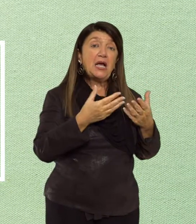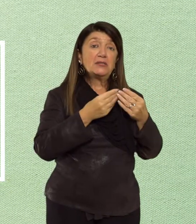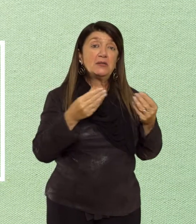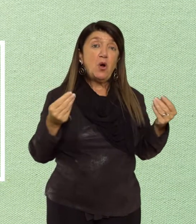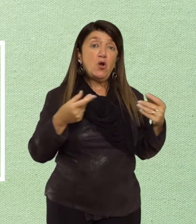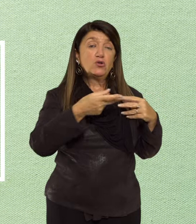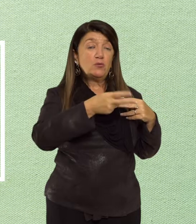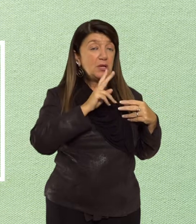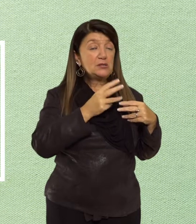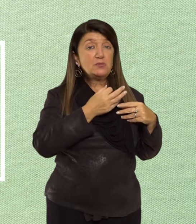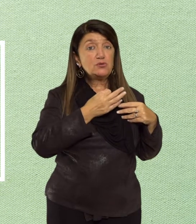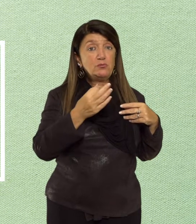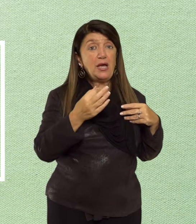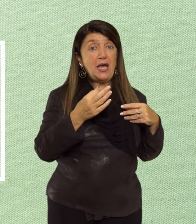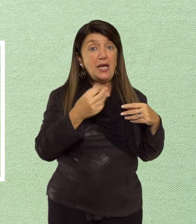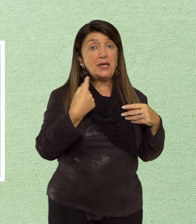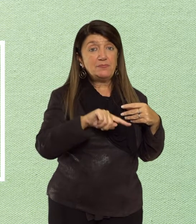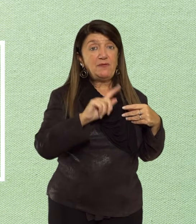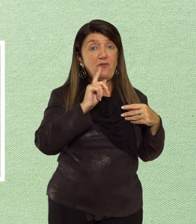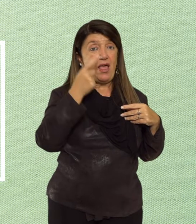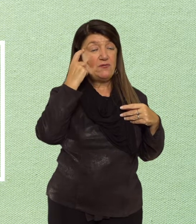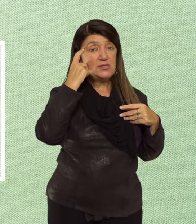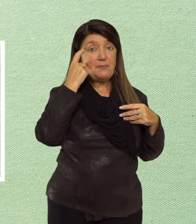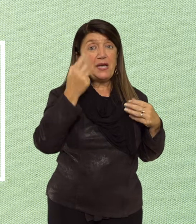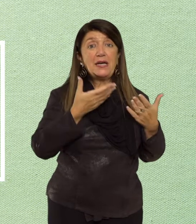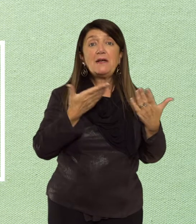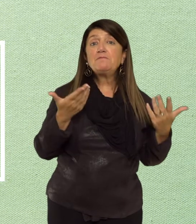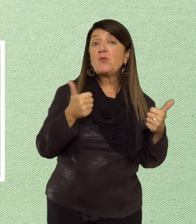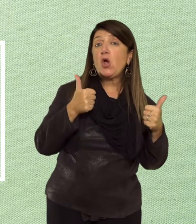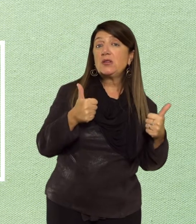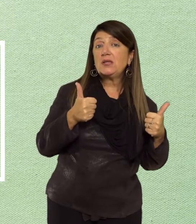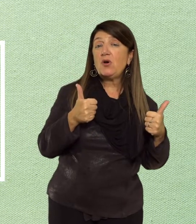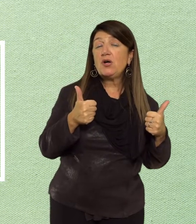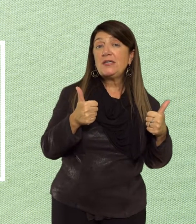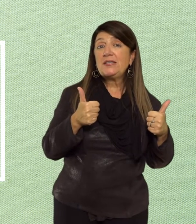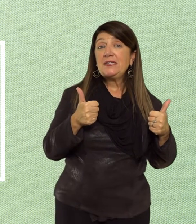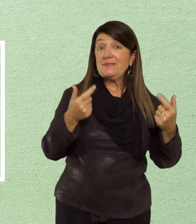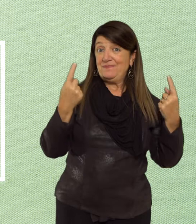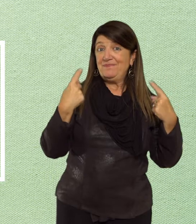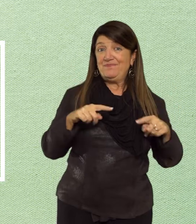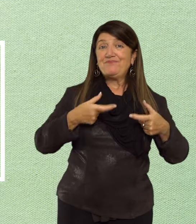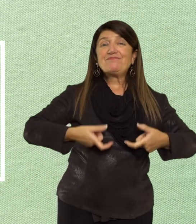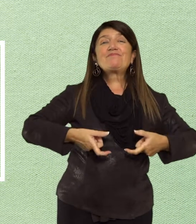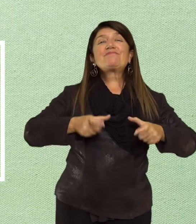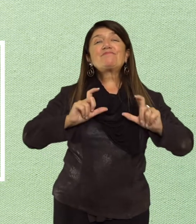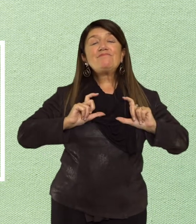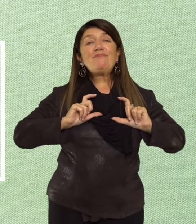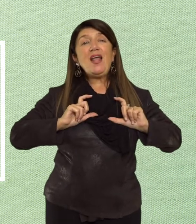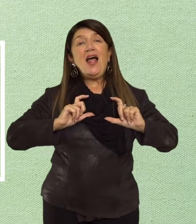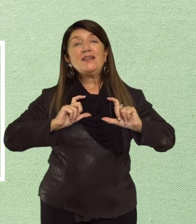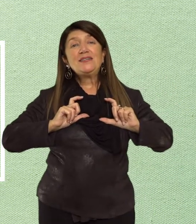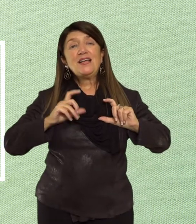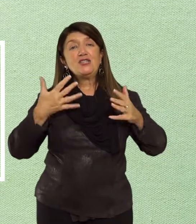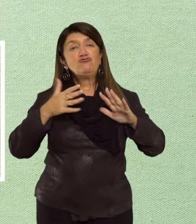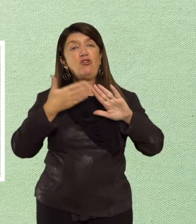che avrei voluto Bene, meno sapere, male. quindi ottimo. E queste medaglie, torniamo anche alle medaglie, perché ne abbiamo